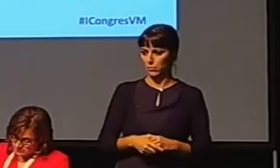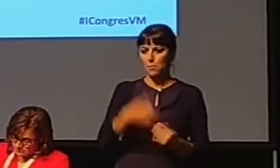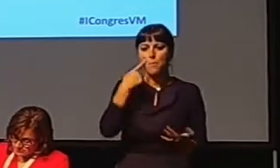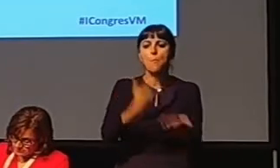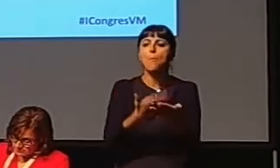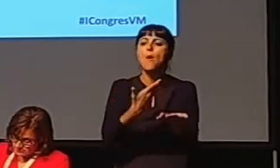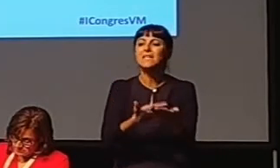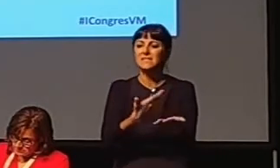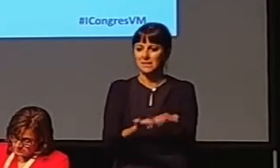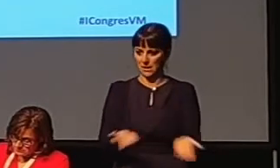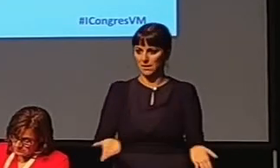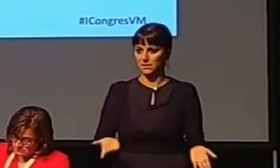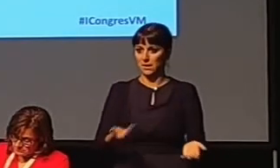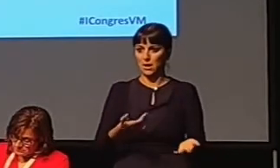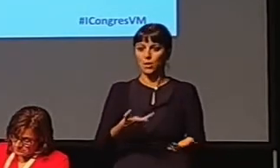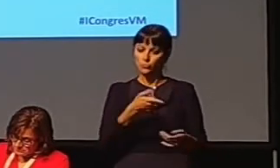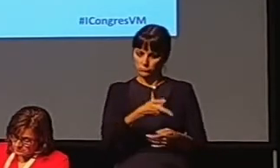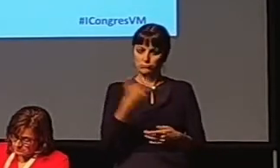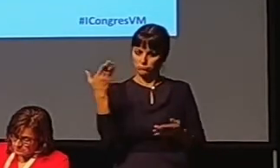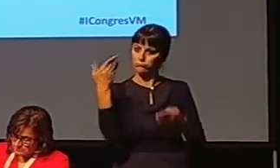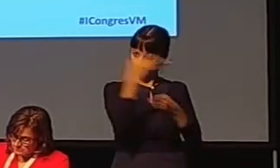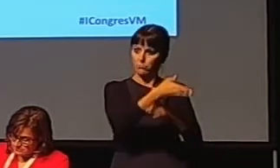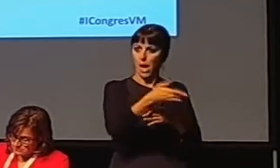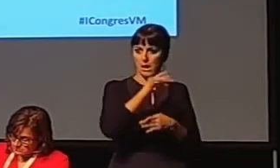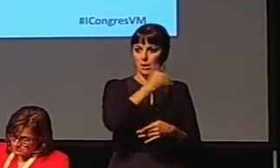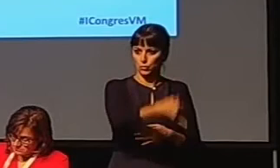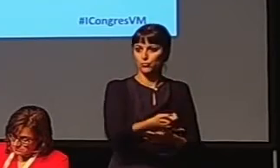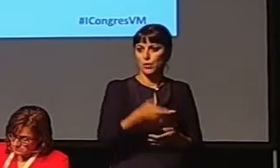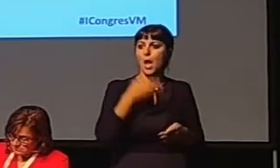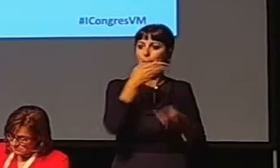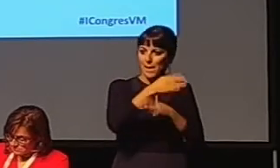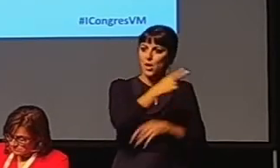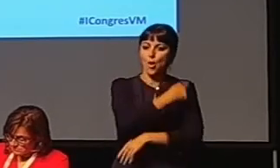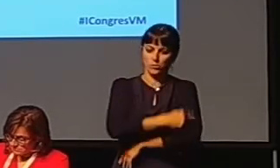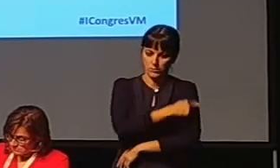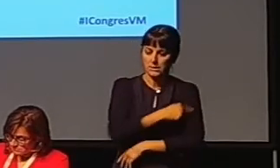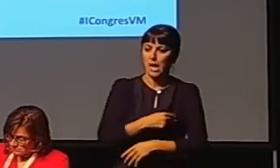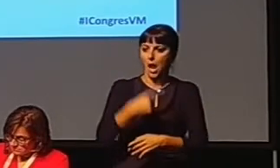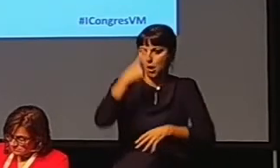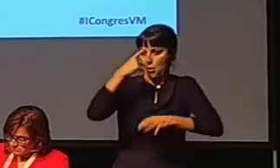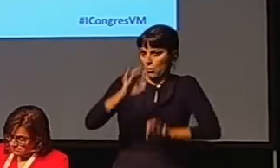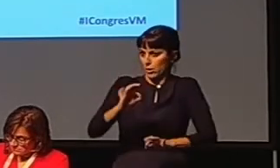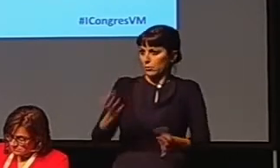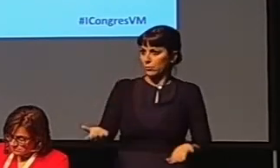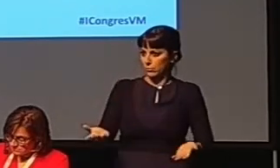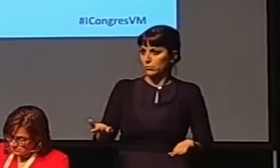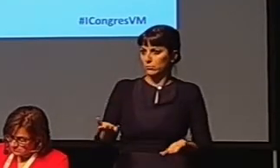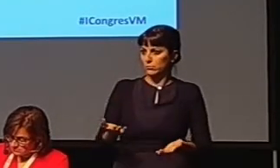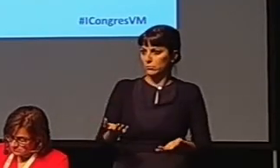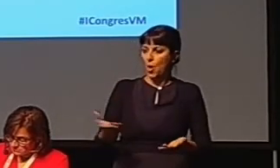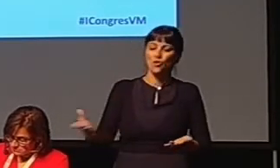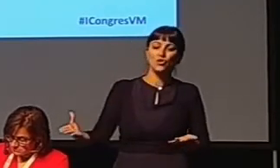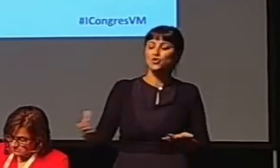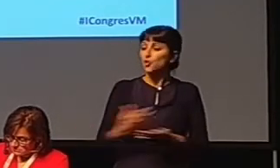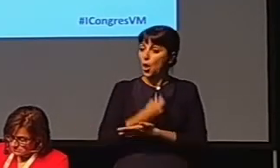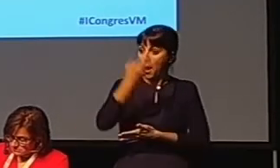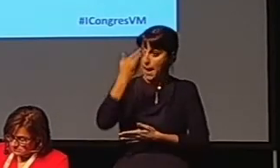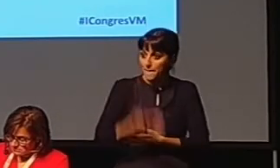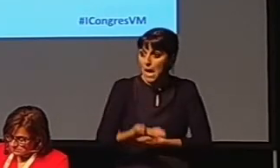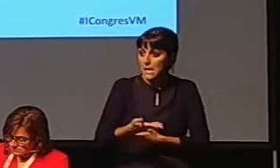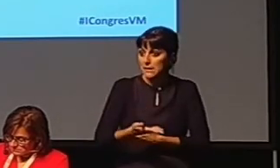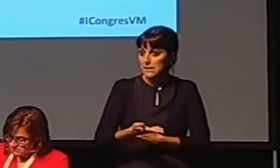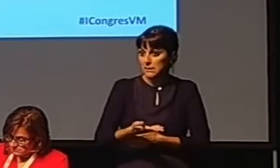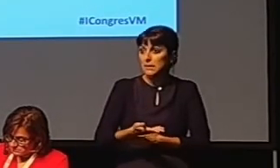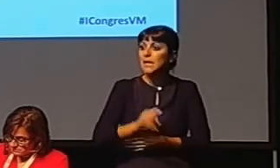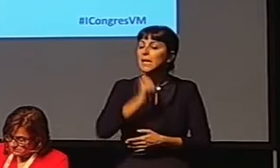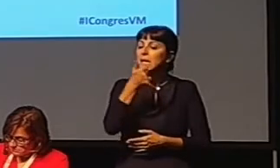lògica de vés a denunciar, vés a l'hospital, és una lògica en el que tot el pes, vale, està posat en